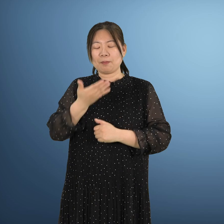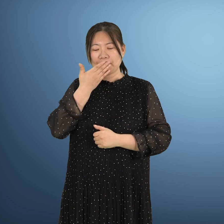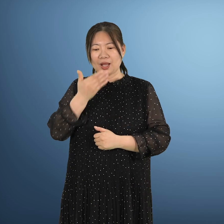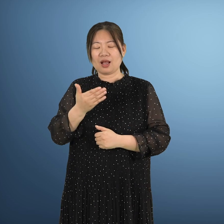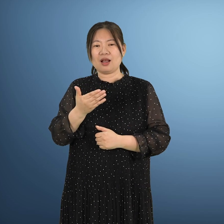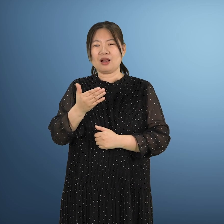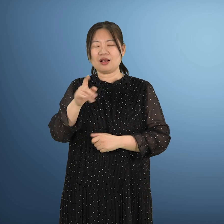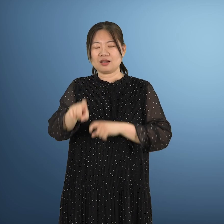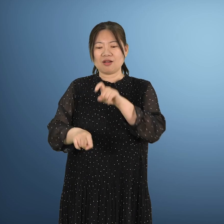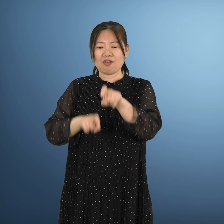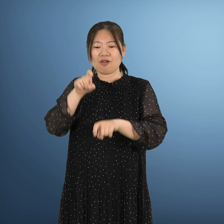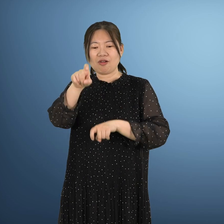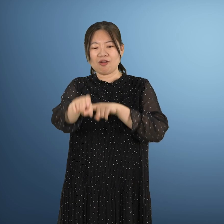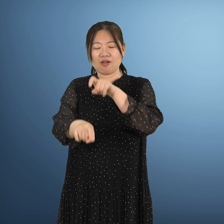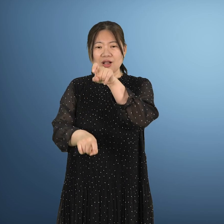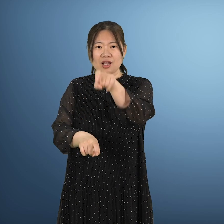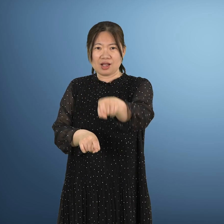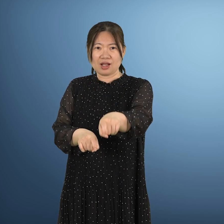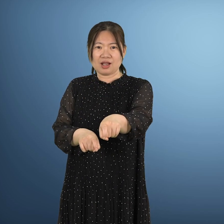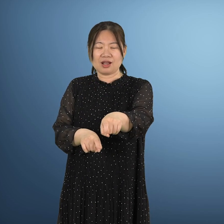따르기로 걸어가는